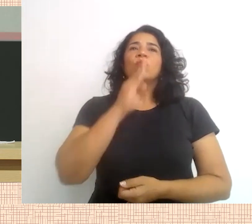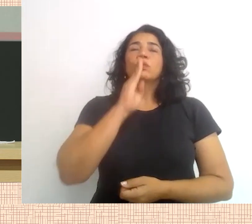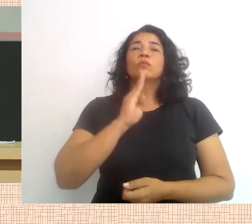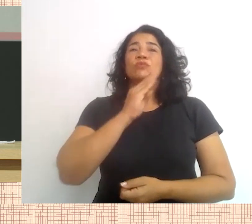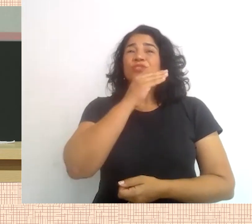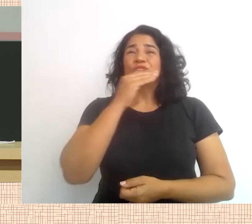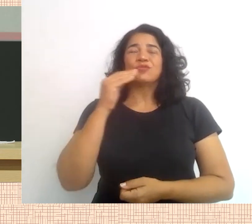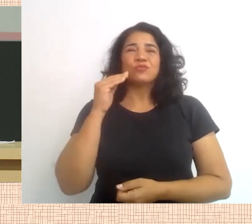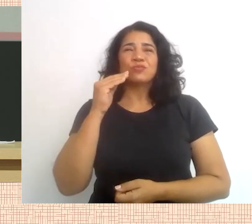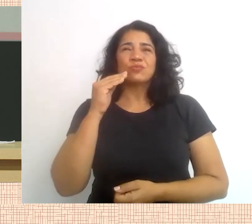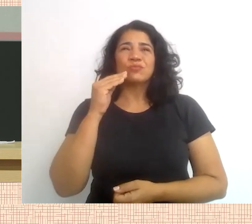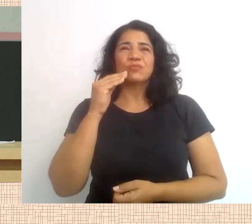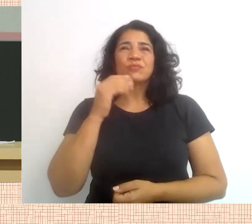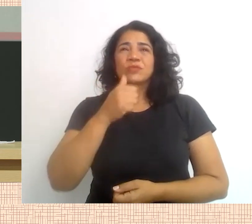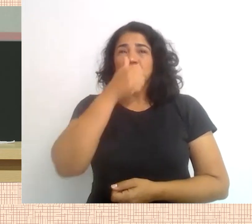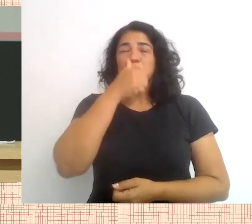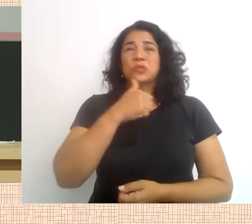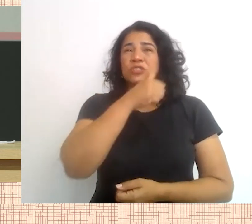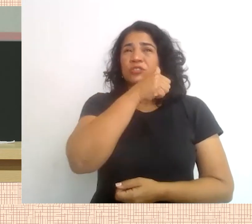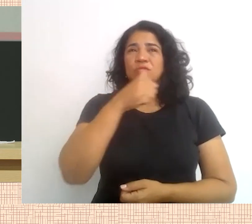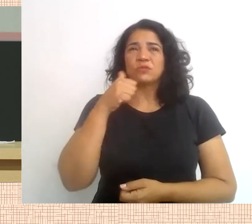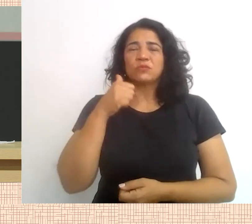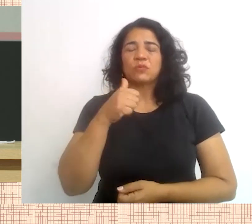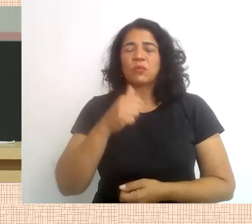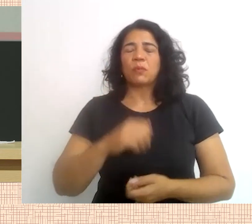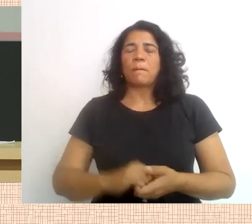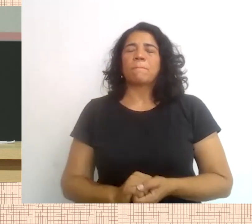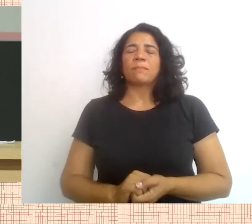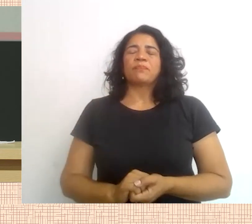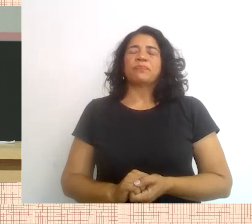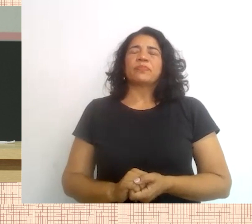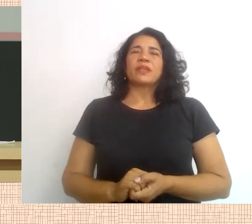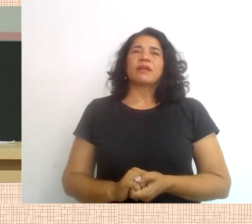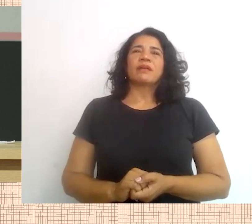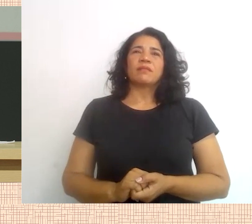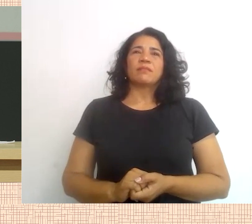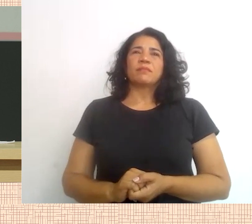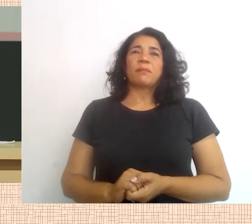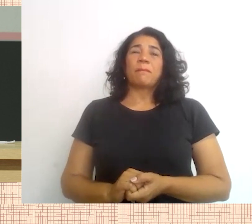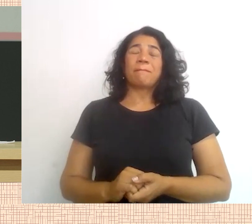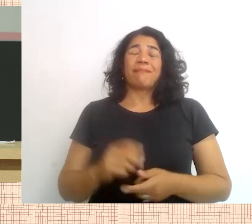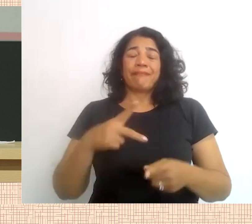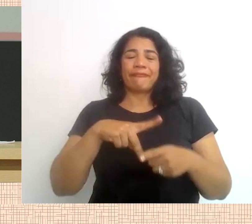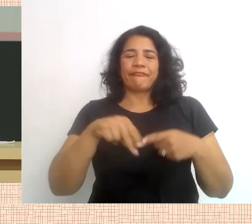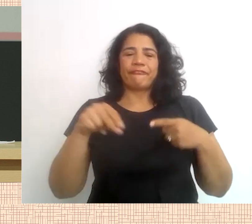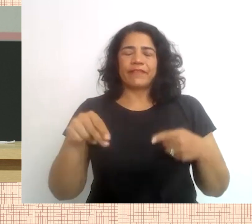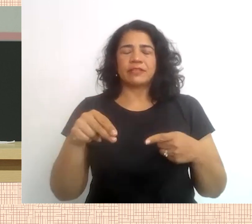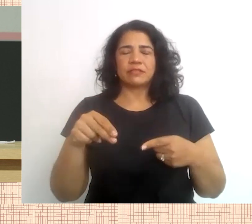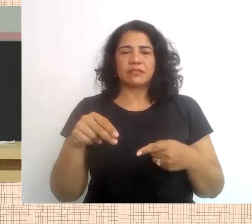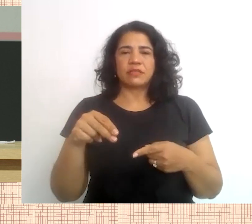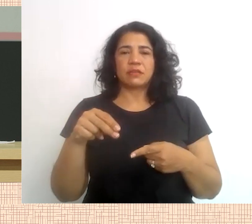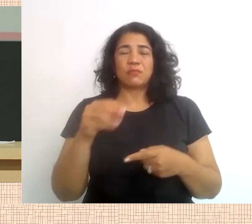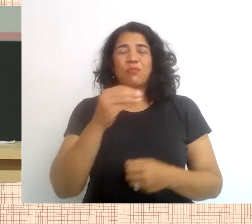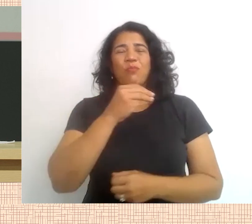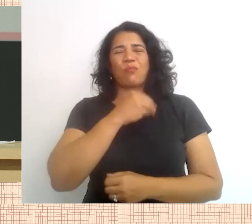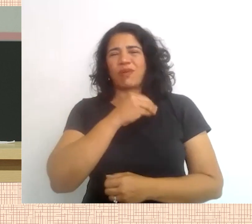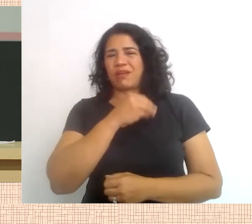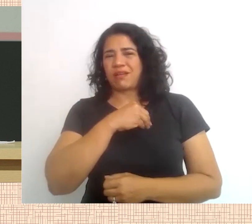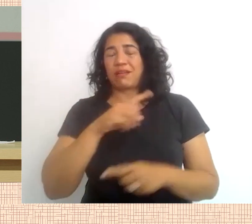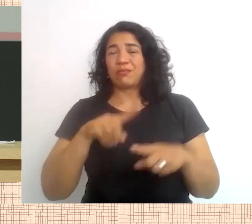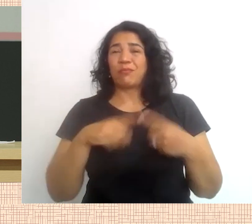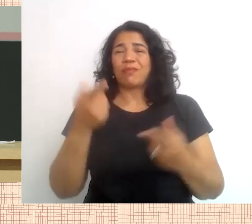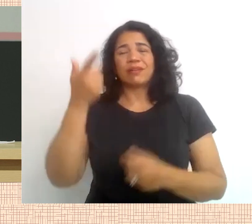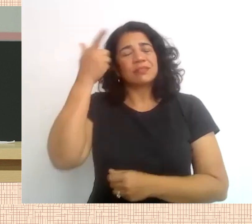podem ler depois. E também a mescla do judaísmo, né, com as suas ordenanças e observâncias da lei, Colossenses